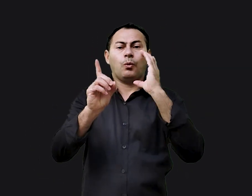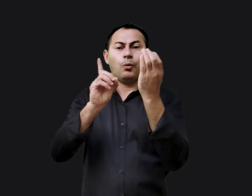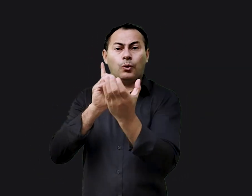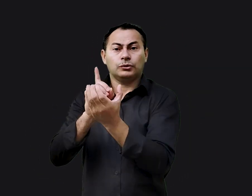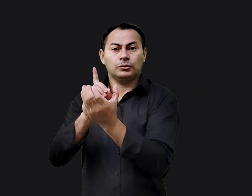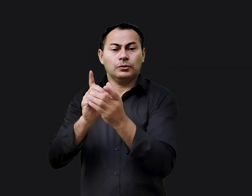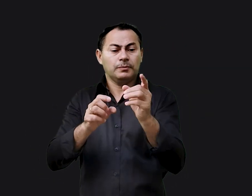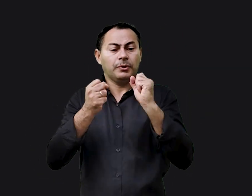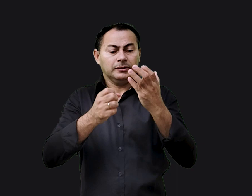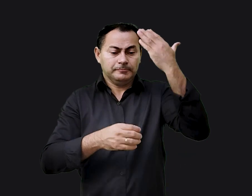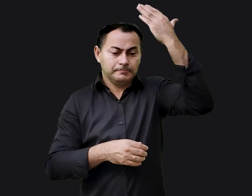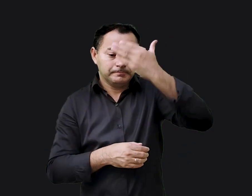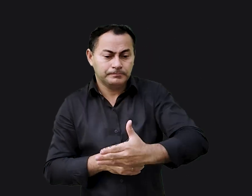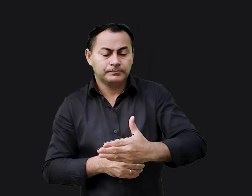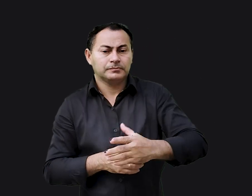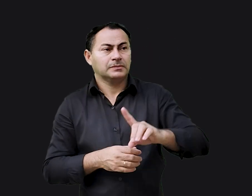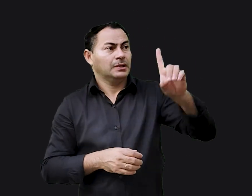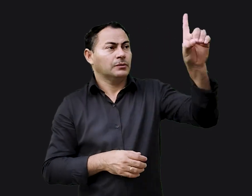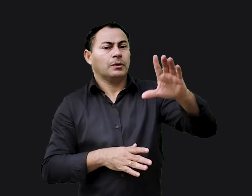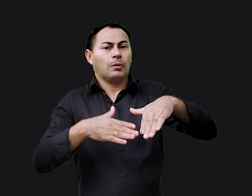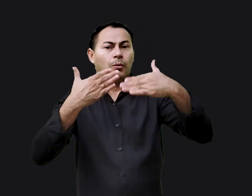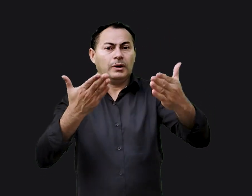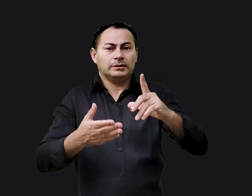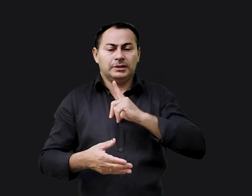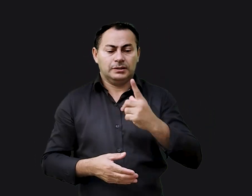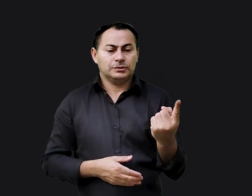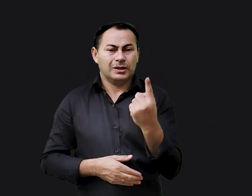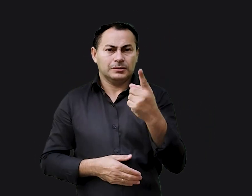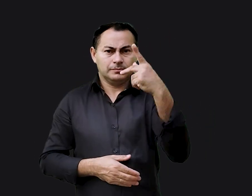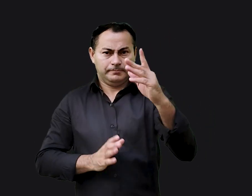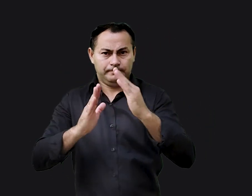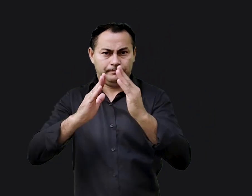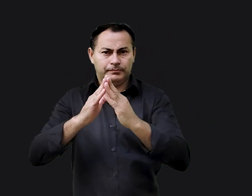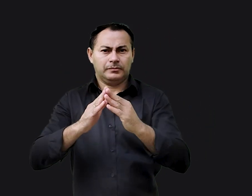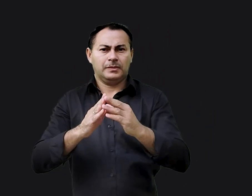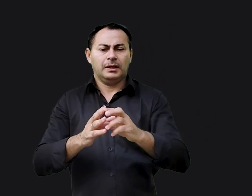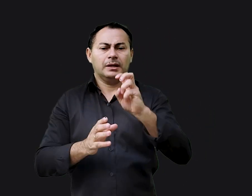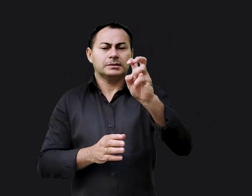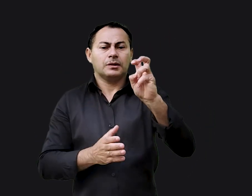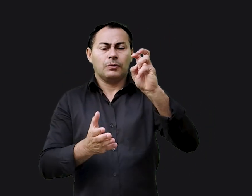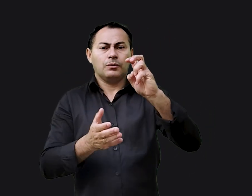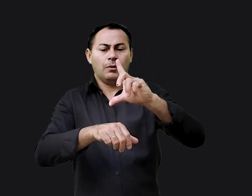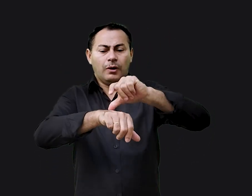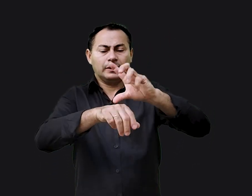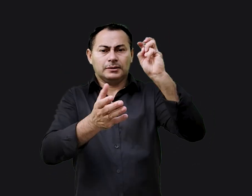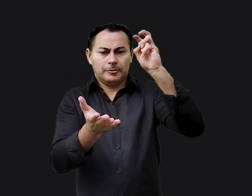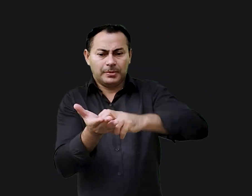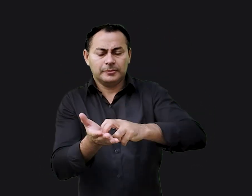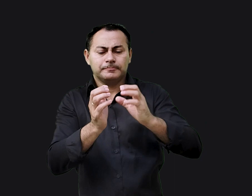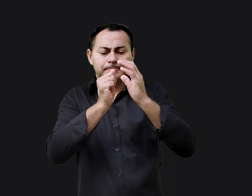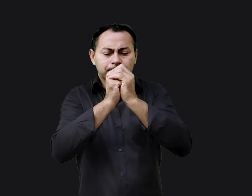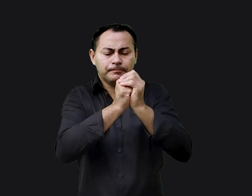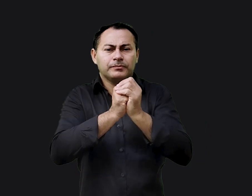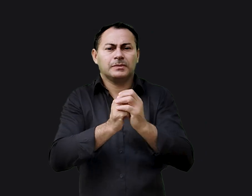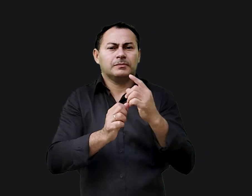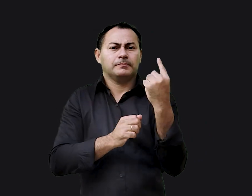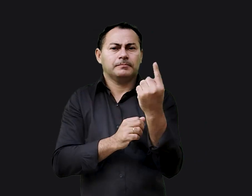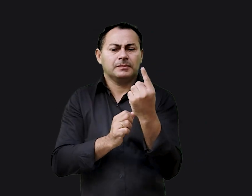um culto você pode entrar na presença de Deus quando estiver sozinho em sua casa às 5 da manhã essa adoração